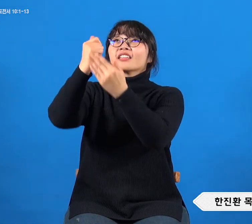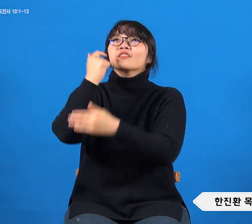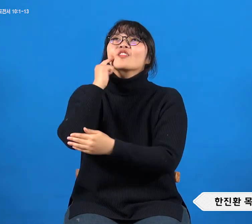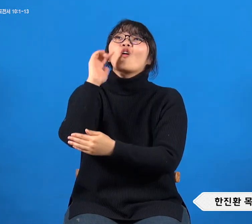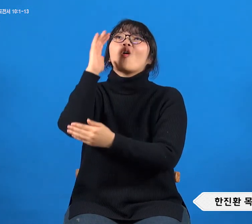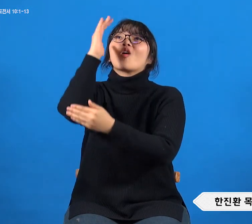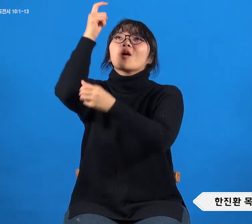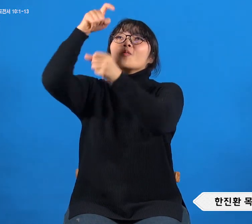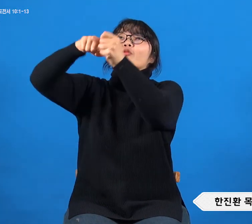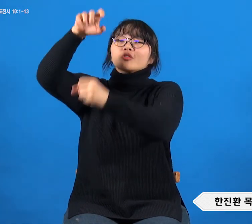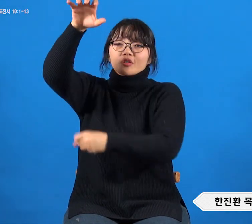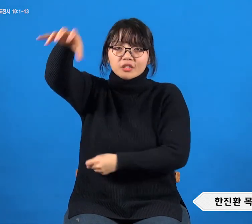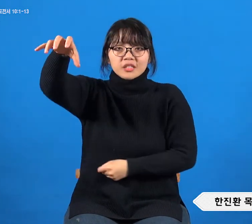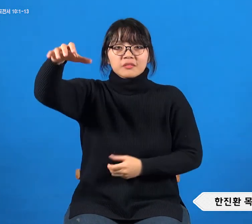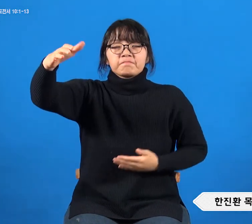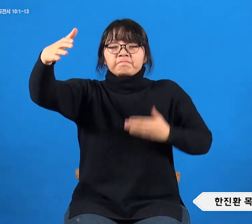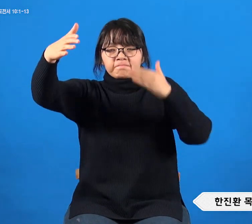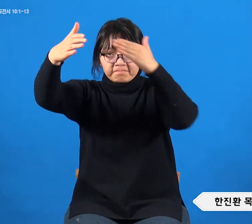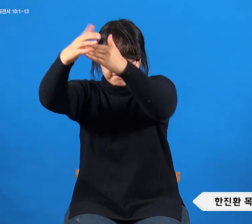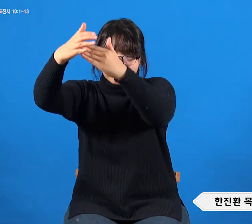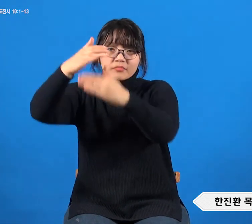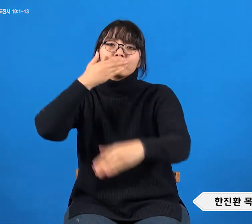목적지로 인도해 주셨습니다.